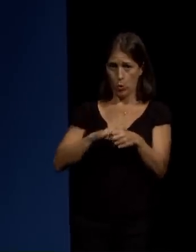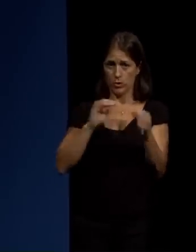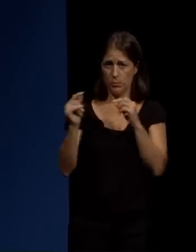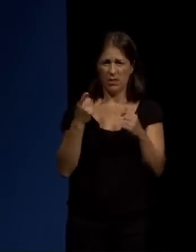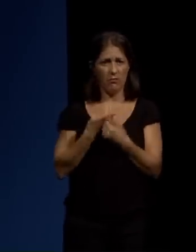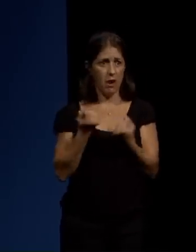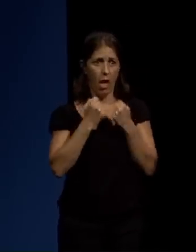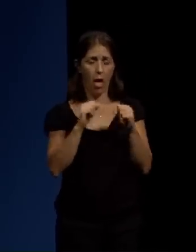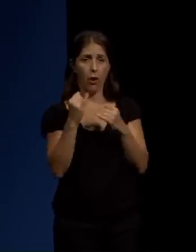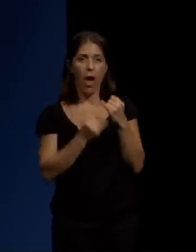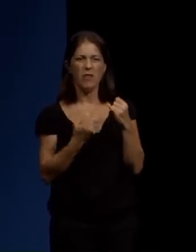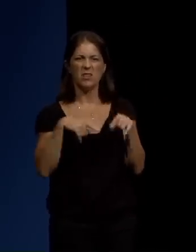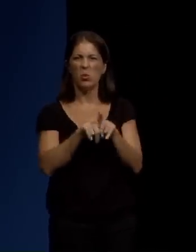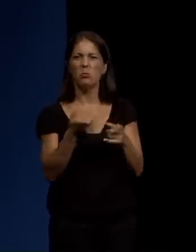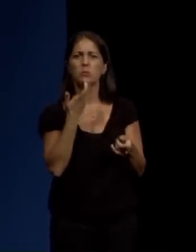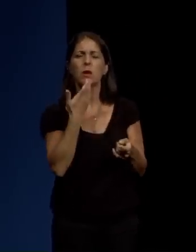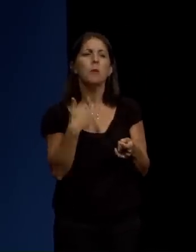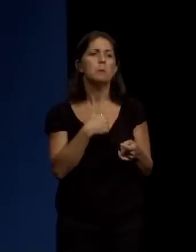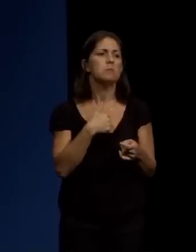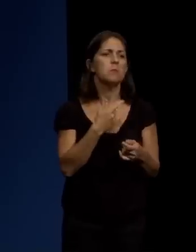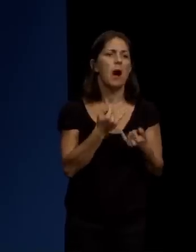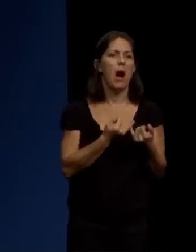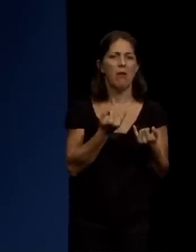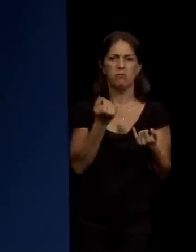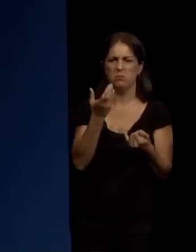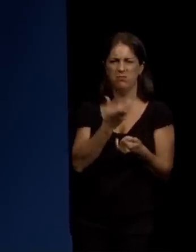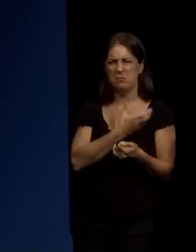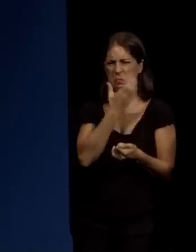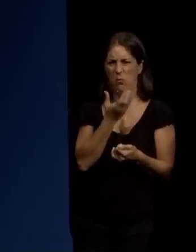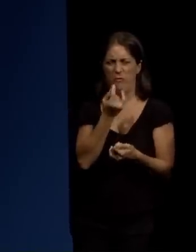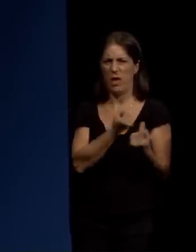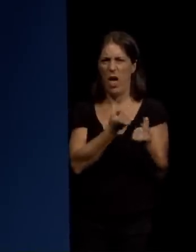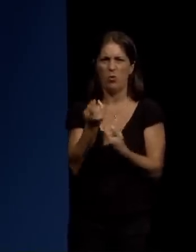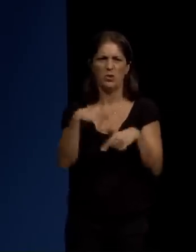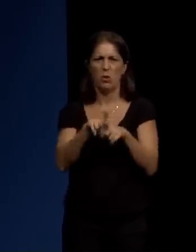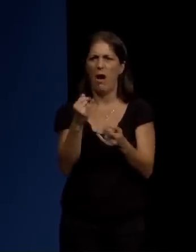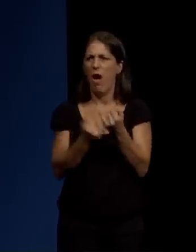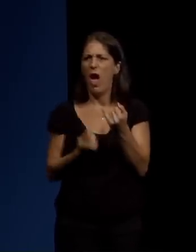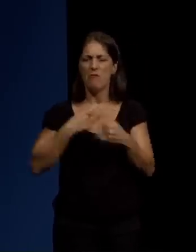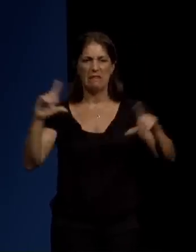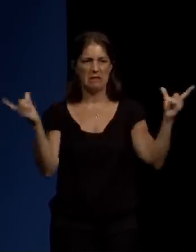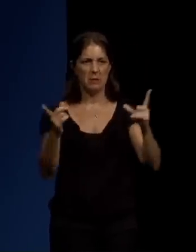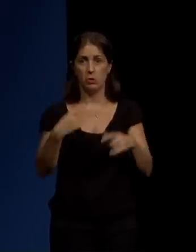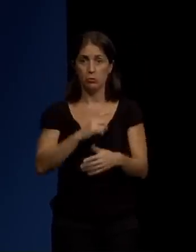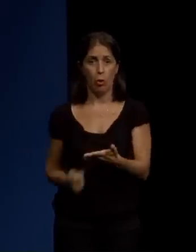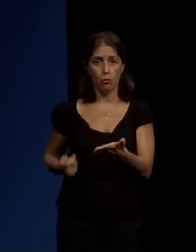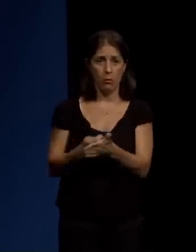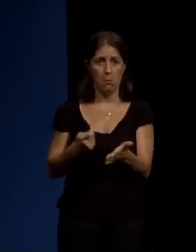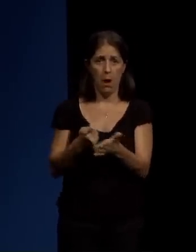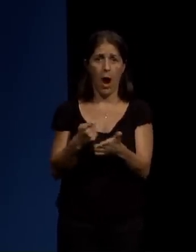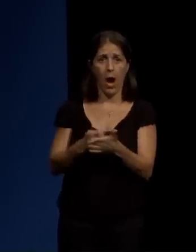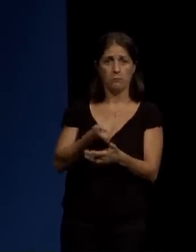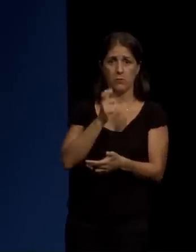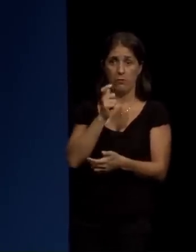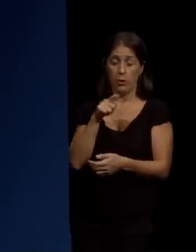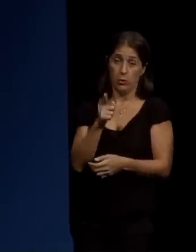a pesar do papel vergoñento que tuveron a moderadora e o moderador dese debate, pagados co diñeiro de todos e cada un de nós, non só do señor Feijóo,